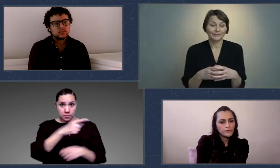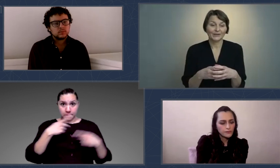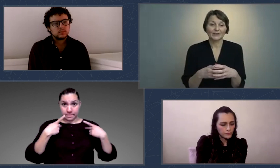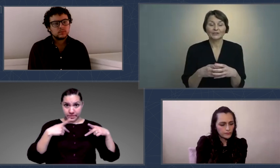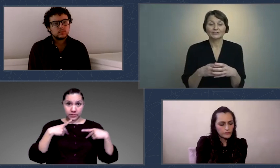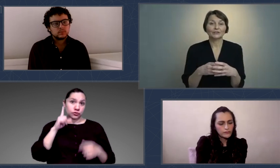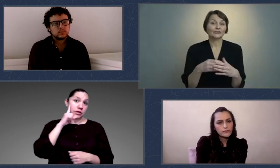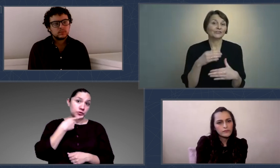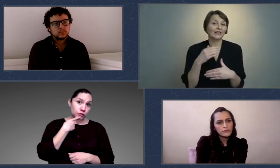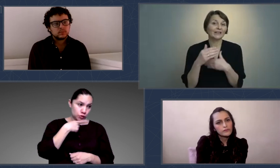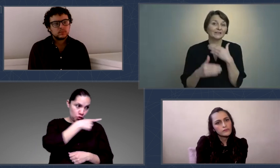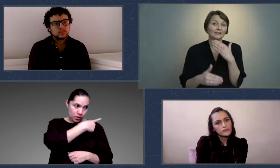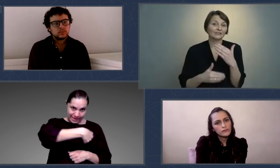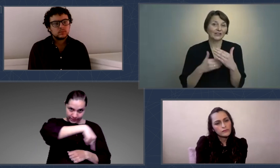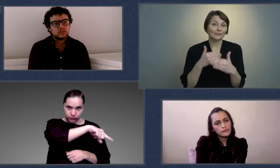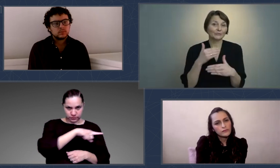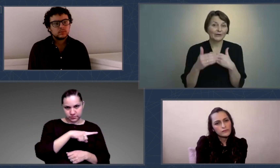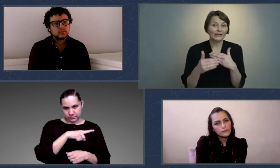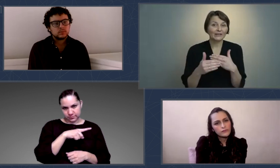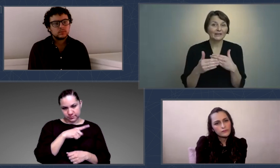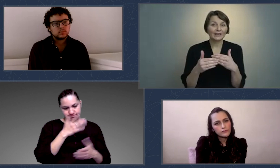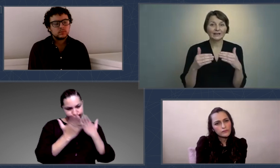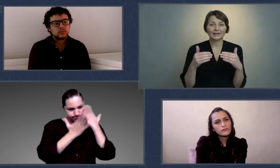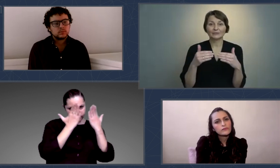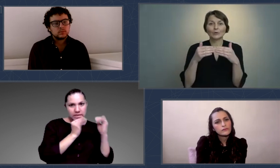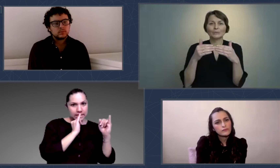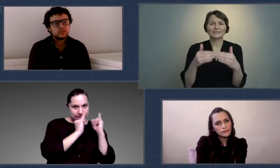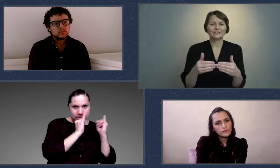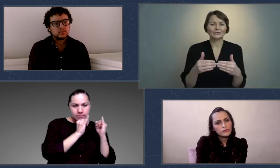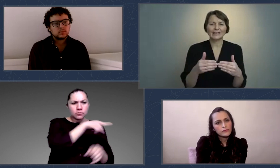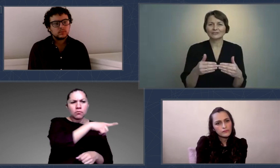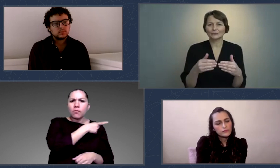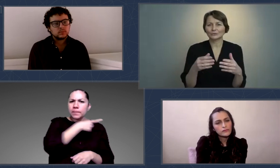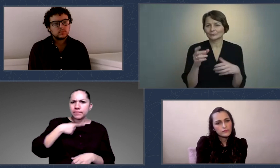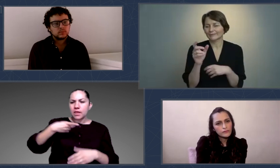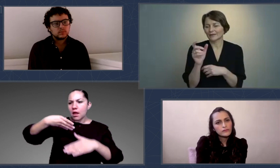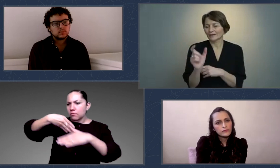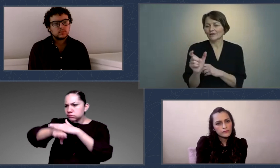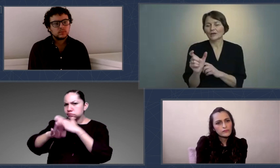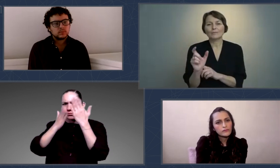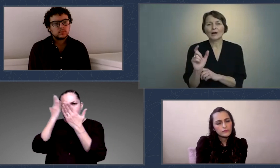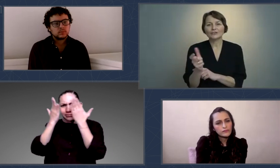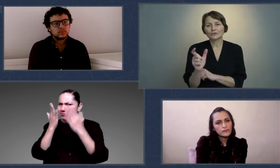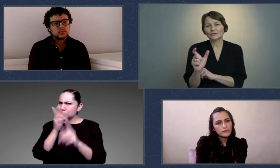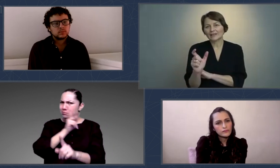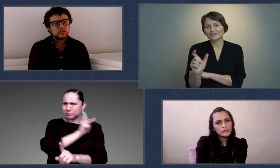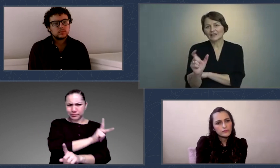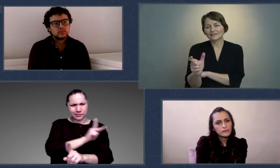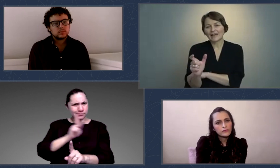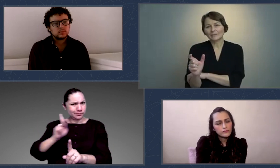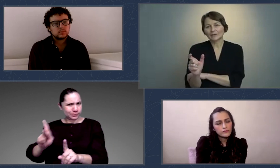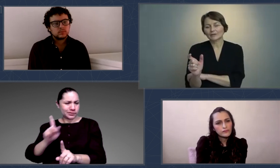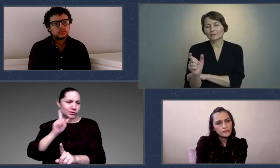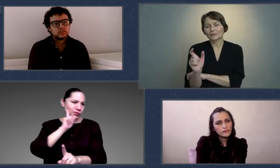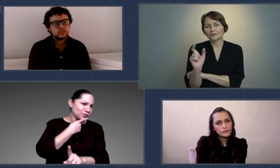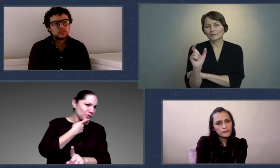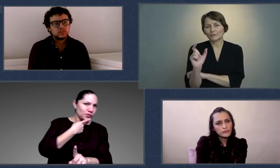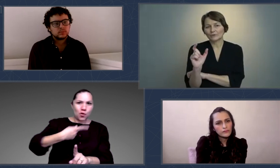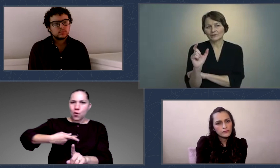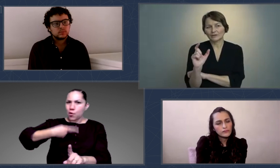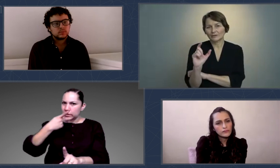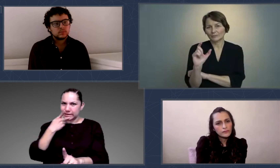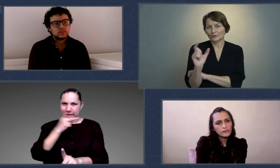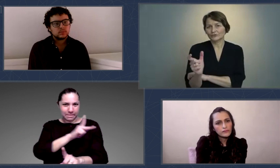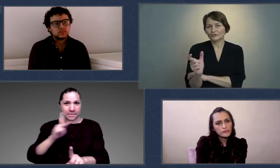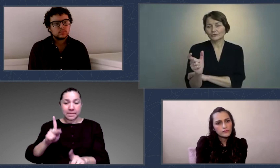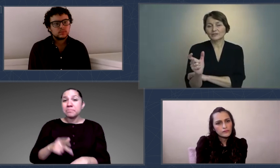asistir al mismo programa que los intérpretes oyentes de lengua de señas. Entonces, apenas el año pasado tuvimos éxito